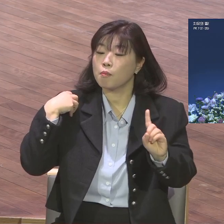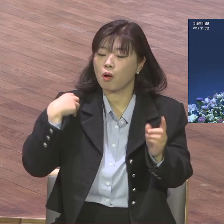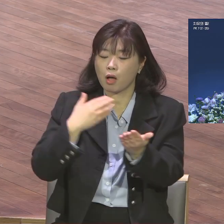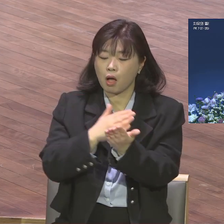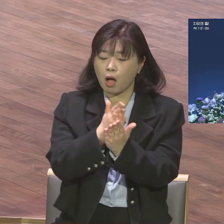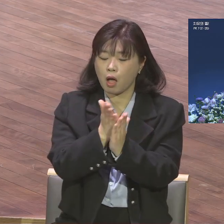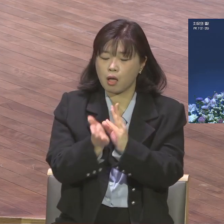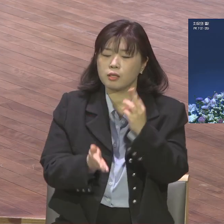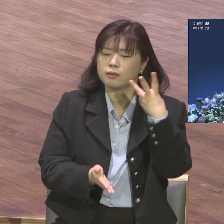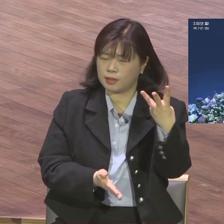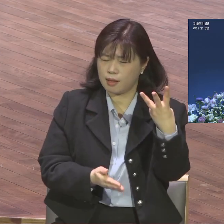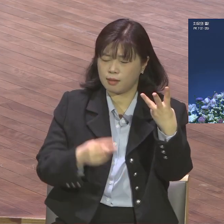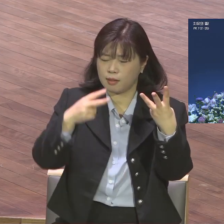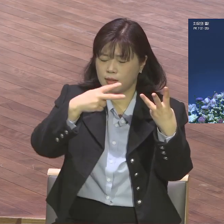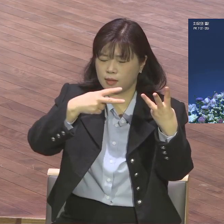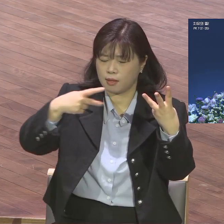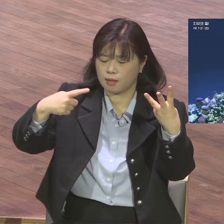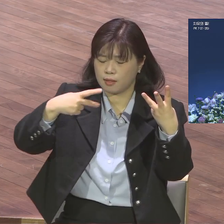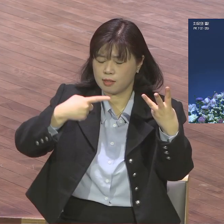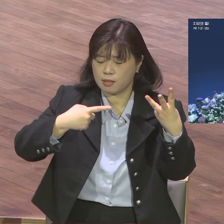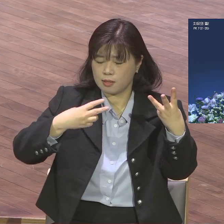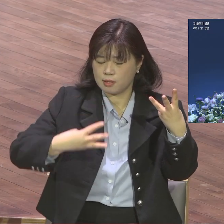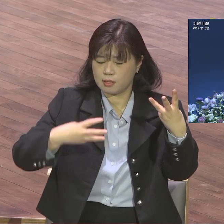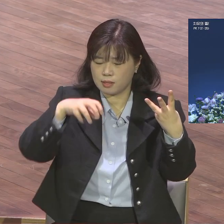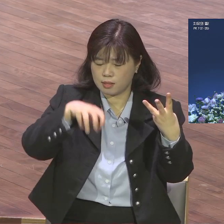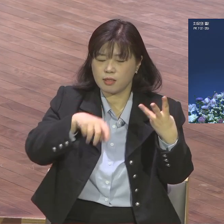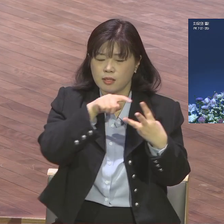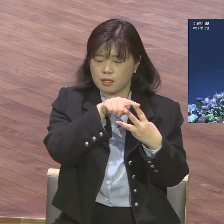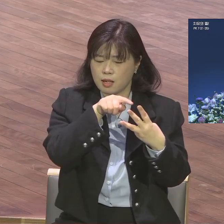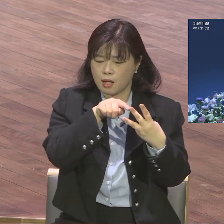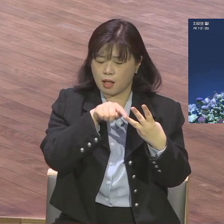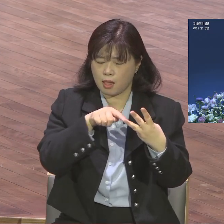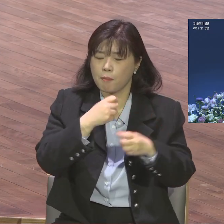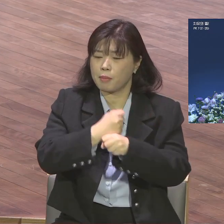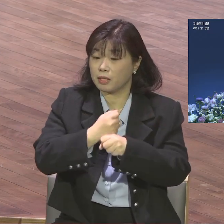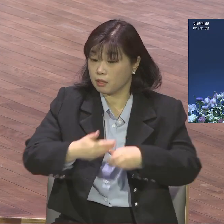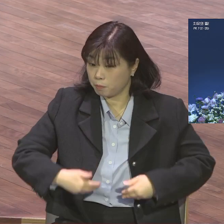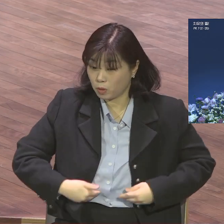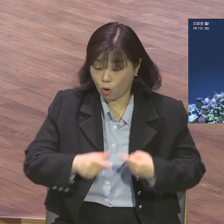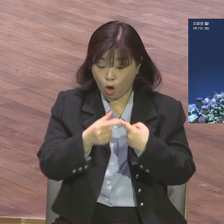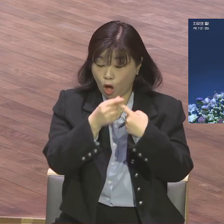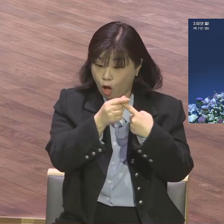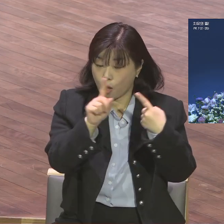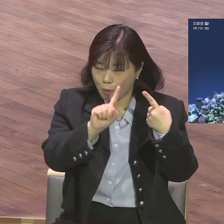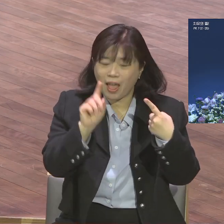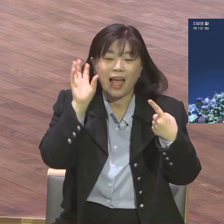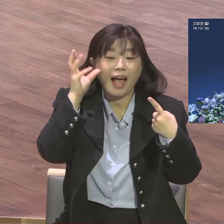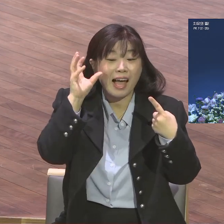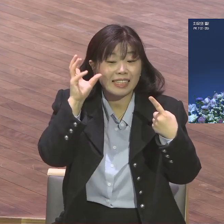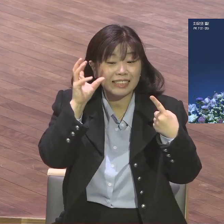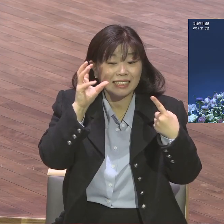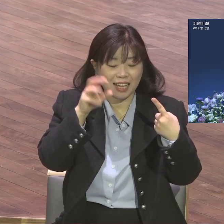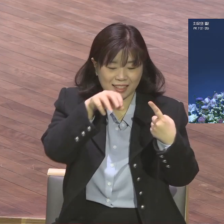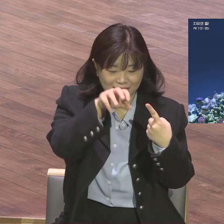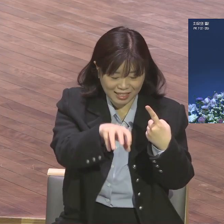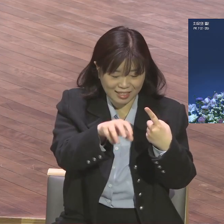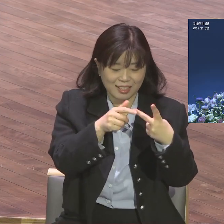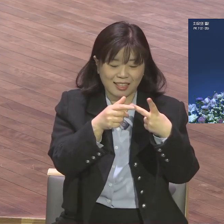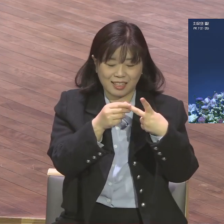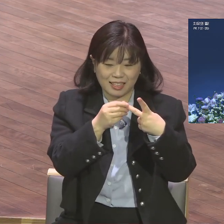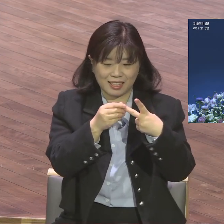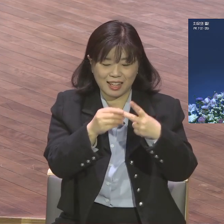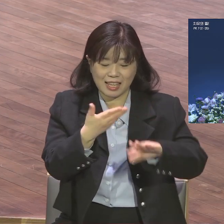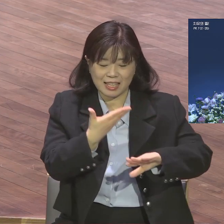가지 뜰이 딱 형성돼야 돼요. 아이들의 뜰, 이방인의 뜰, 치유의 뜰. 아이들이 마음껏 우리